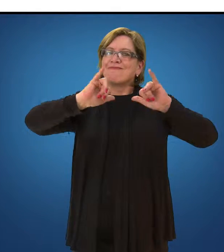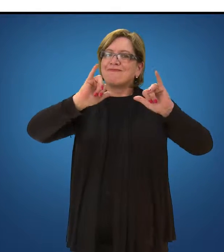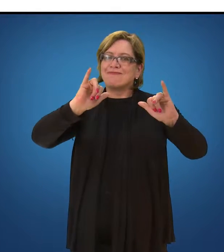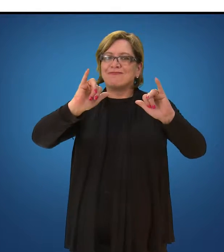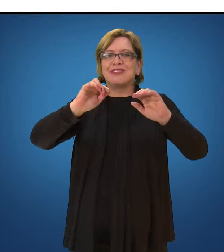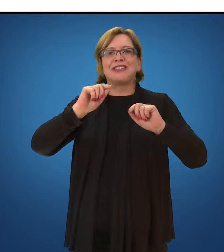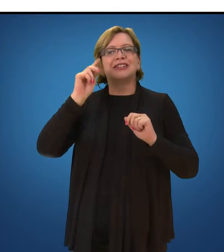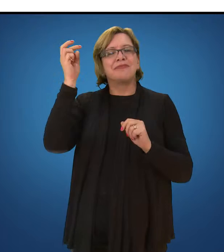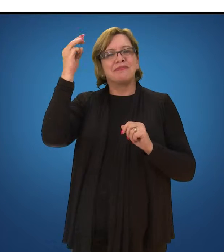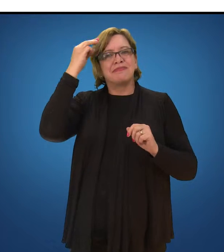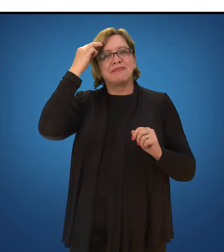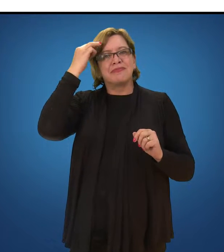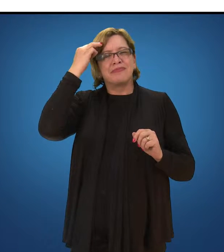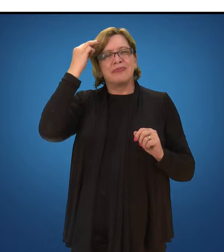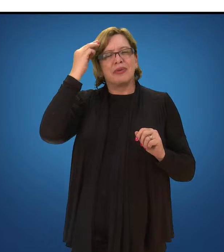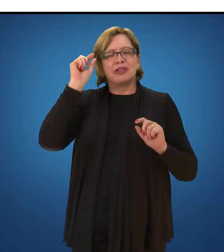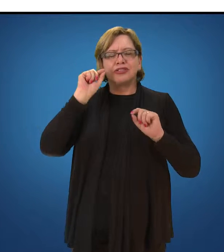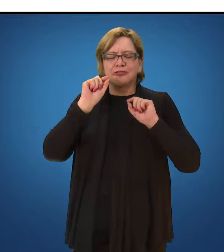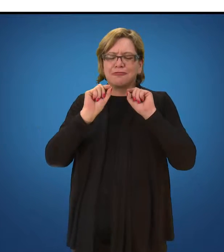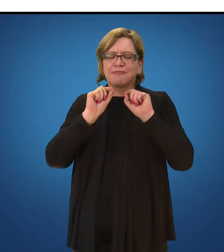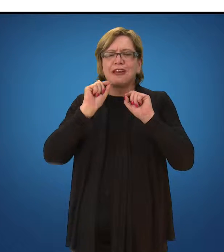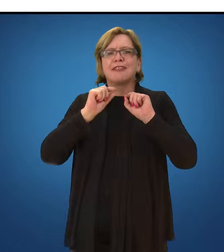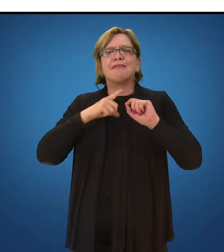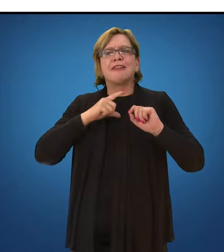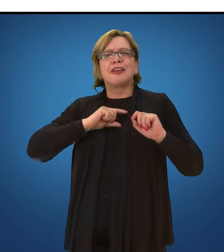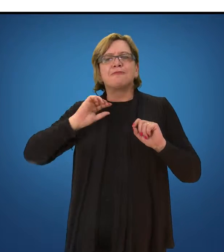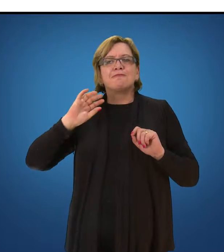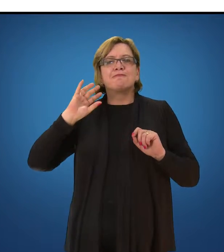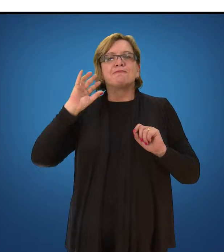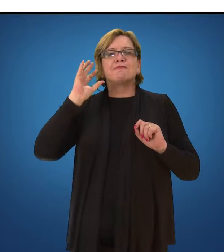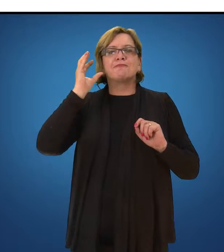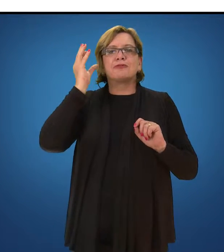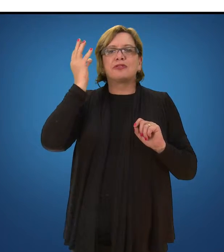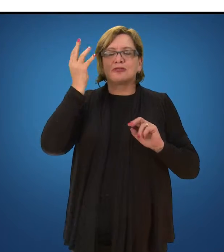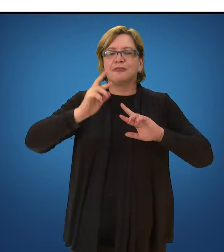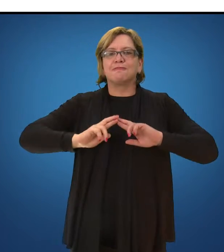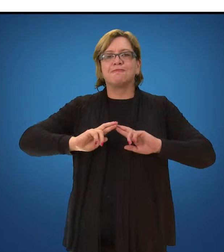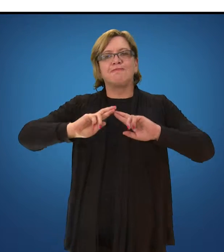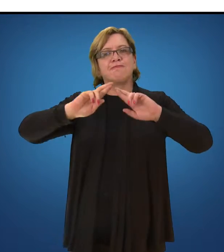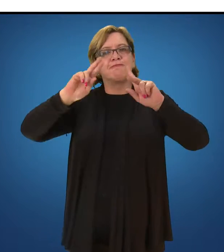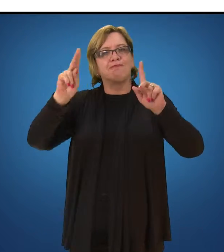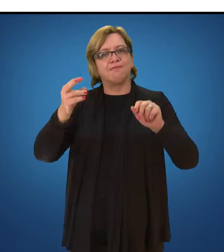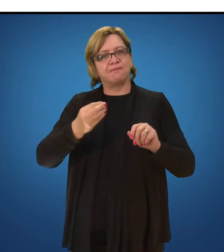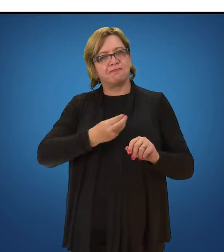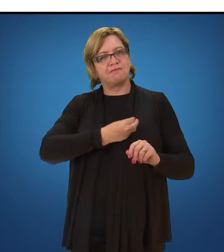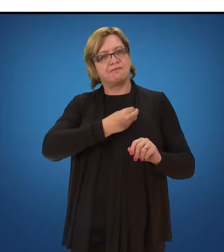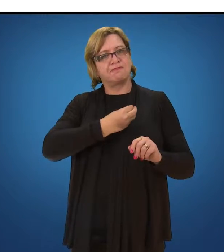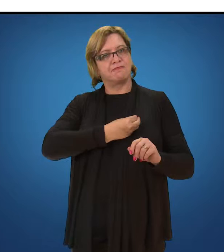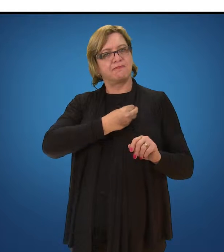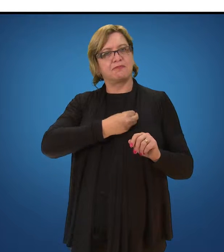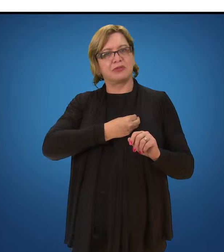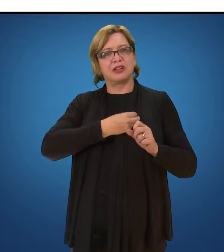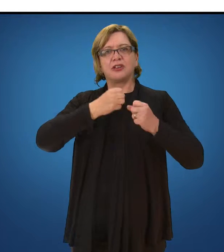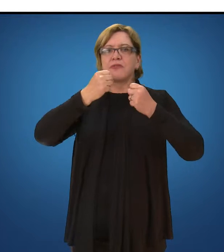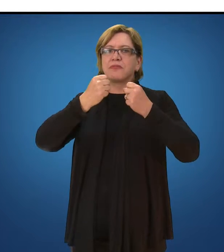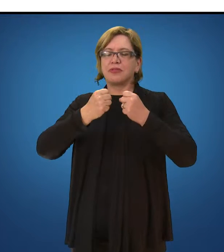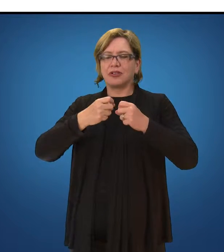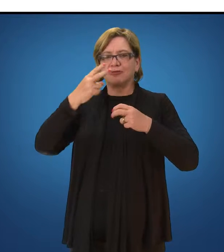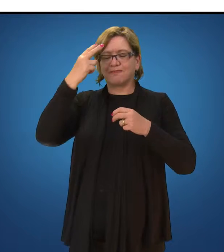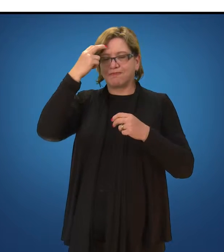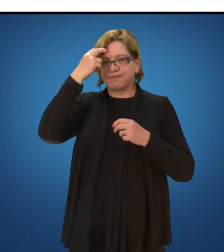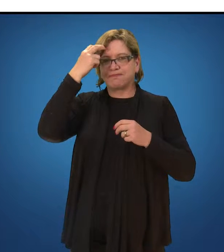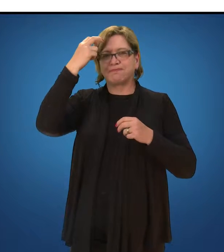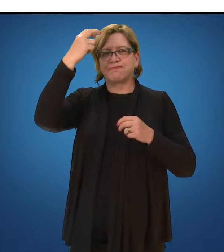gente está, na verdade, nomeando fenômenos bastante distintos. Uma série de capacidades cognitivas,